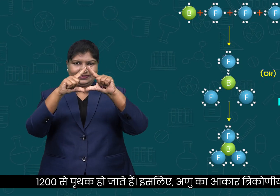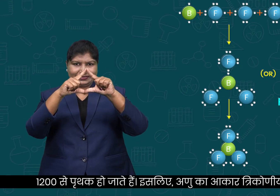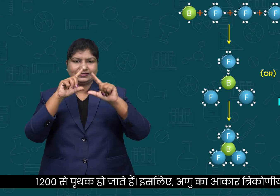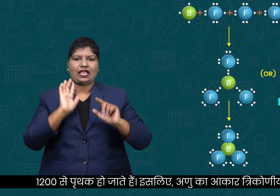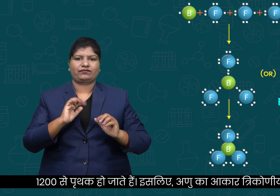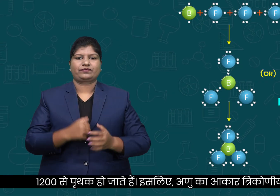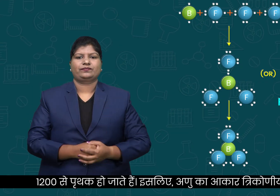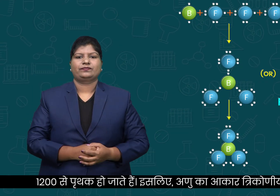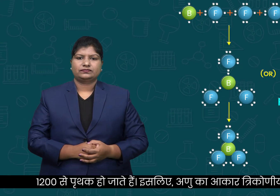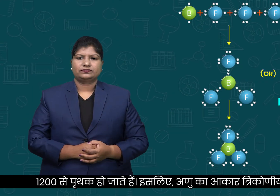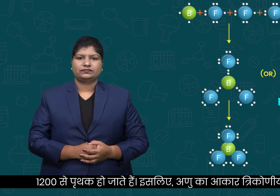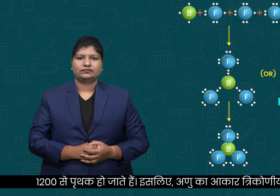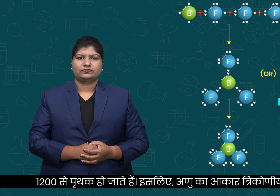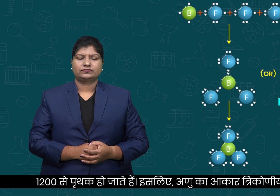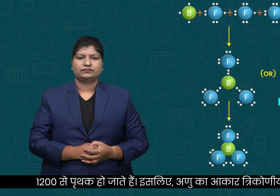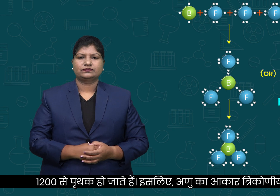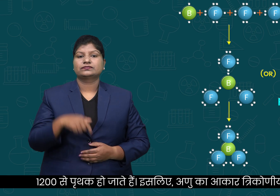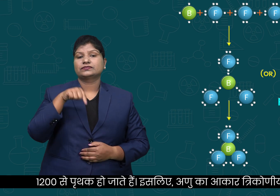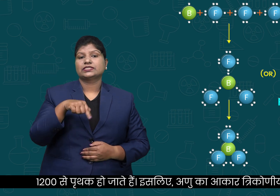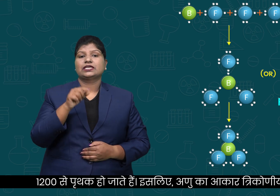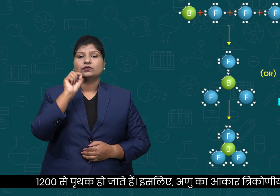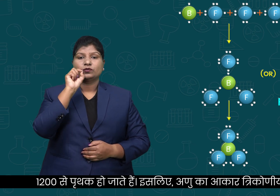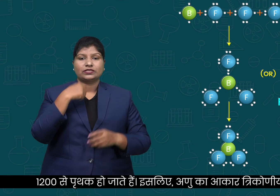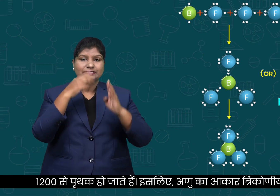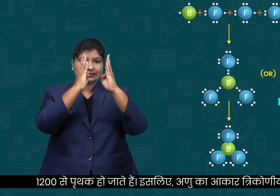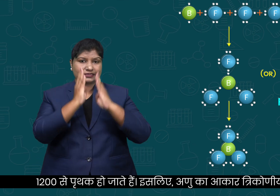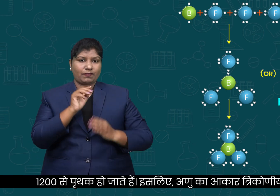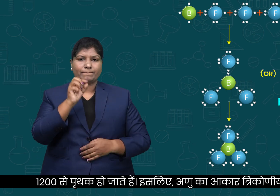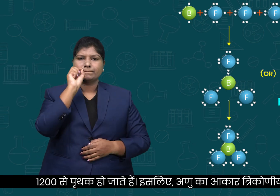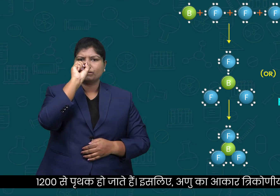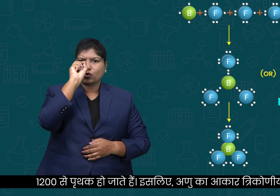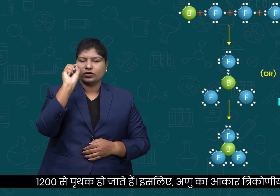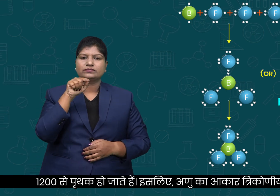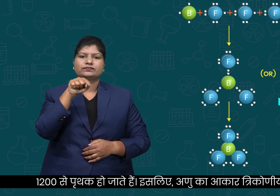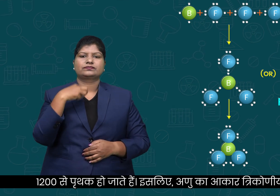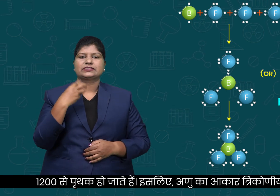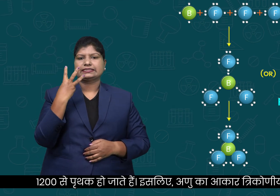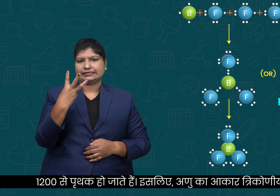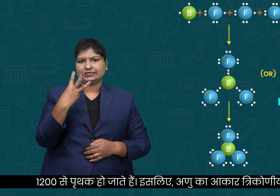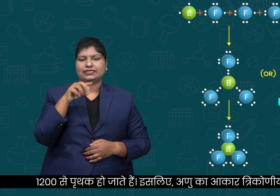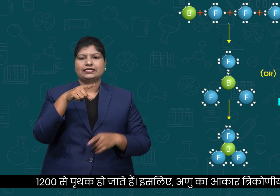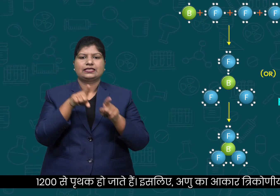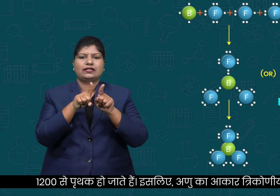1200 से पृथक हो जाता है। इसलिए अणु का आकार त्रिकोणीय प्लानर है।